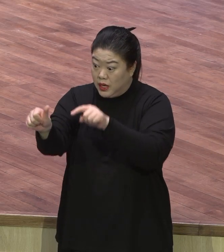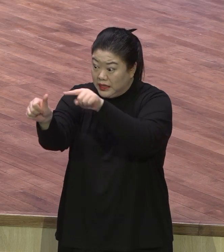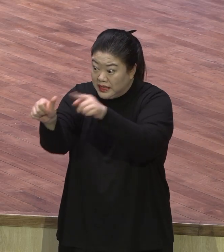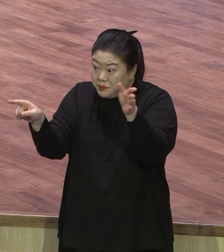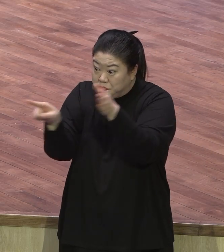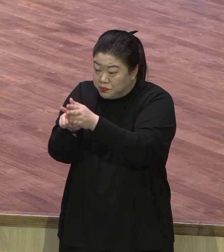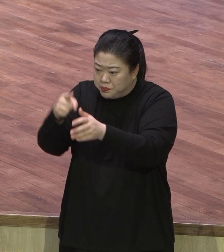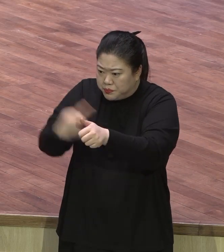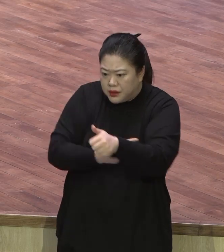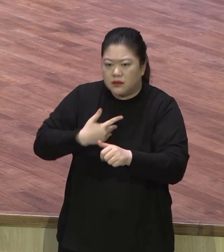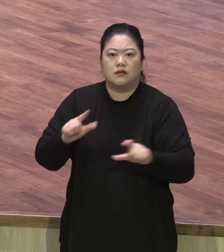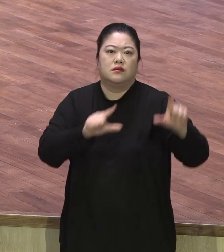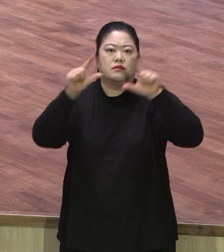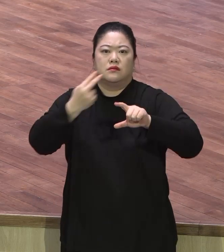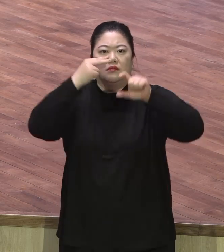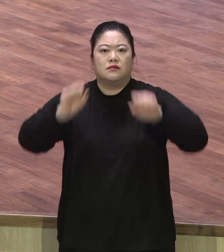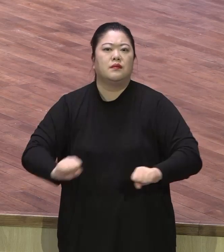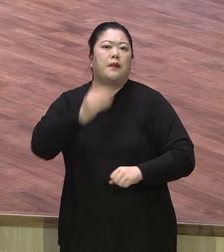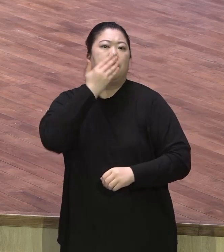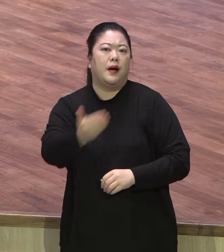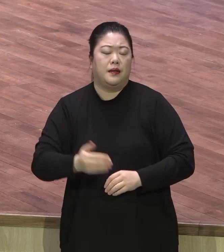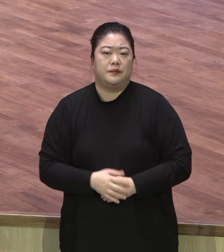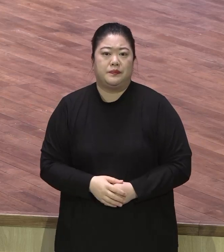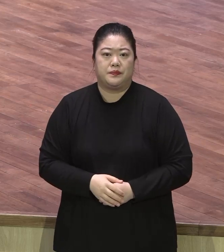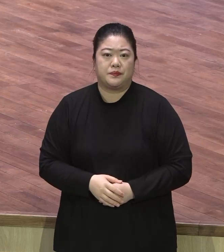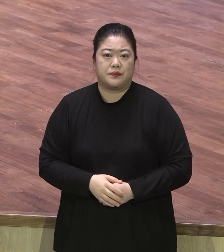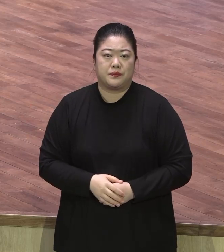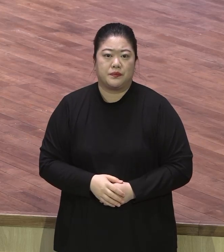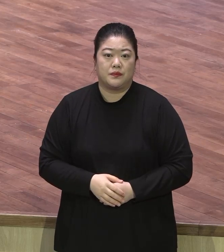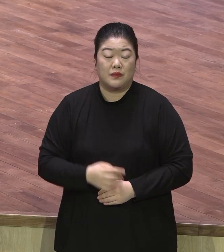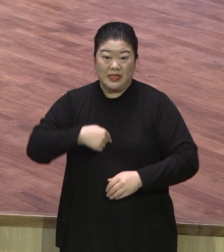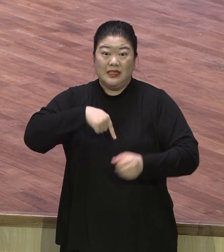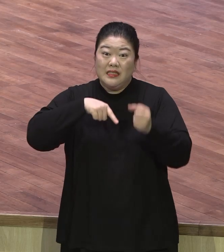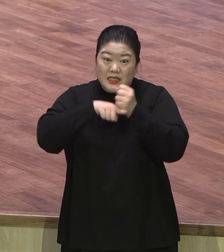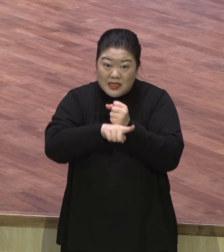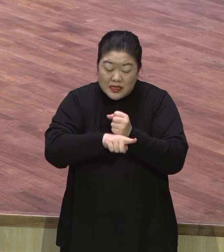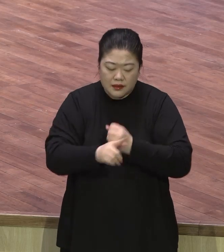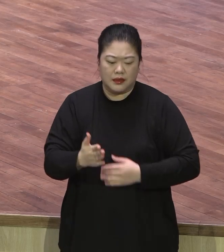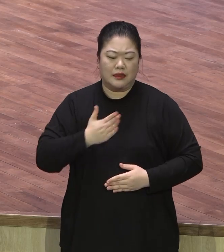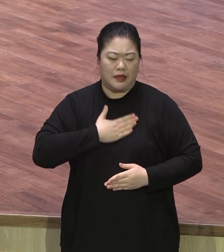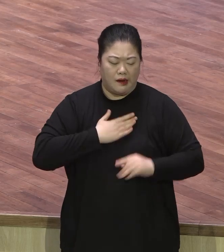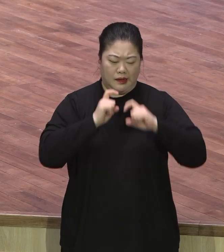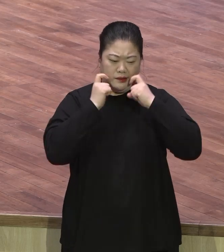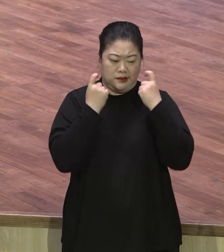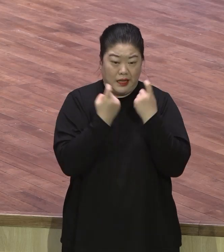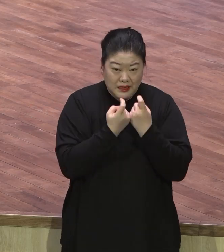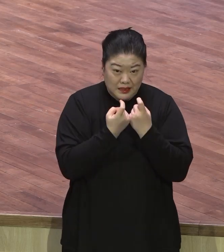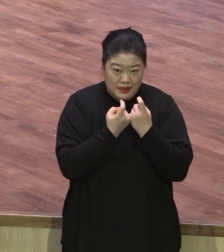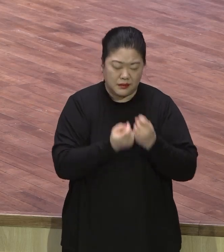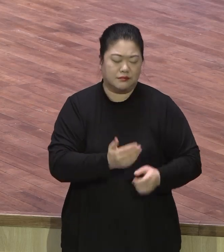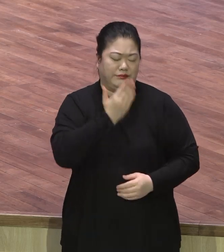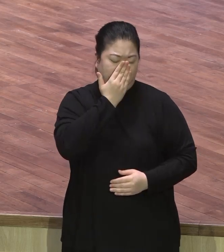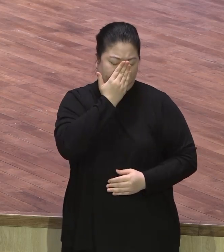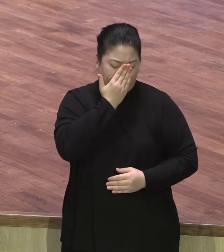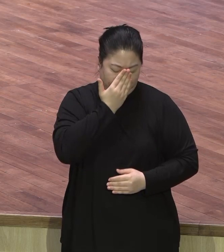것이라 무슨 말입니까? 나는 죽고 나는 죽고